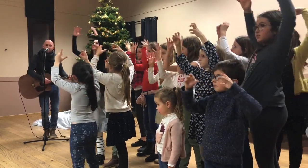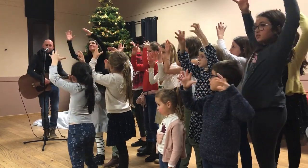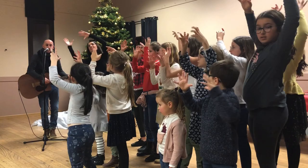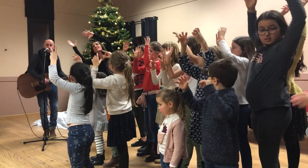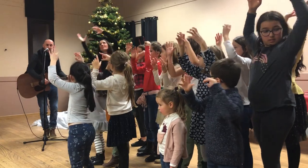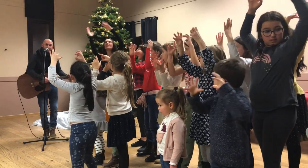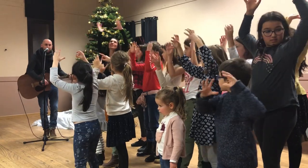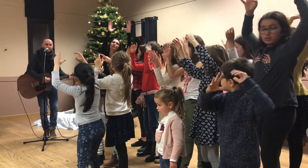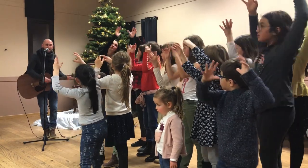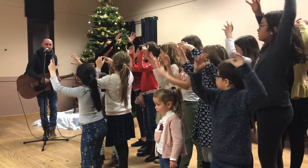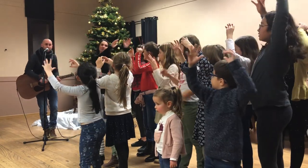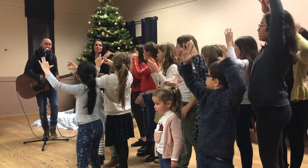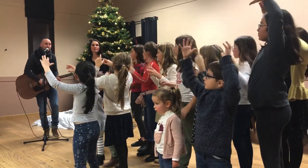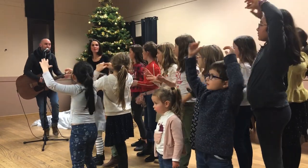simon sauvadet